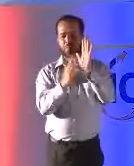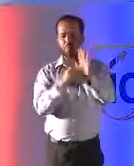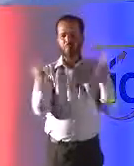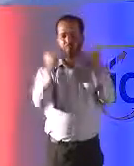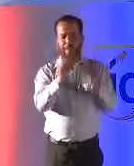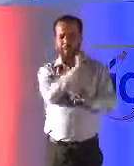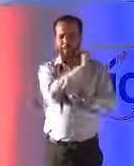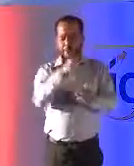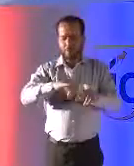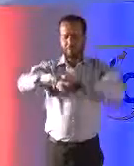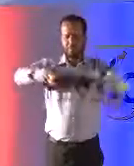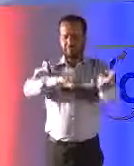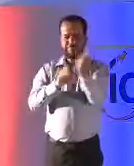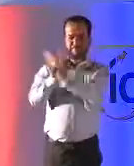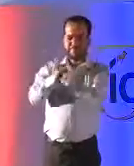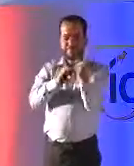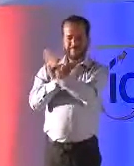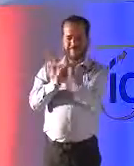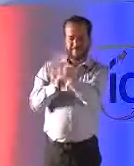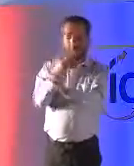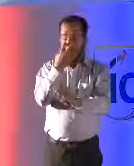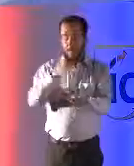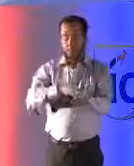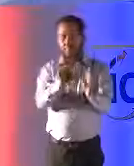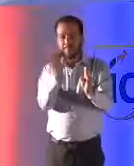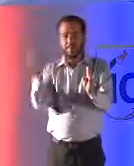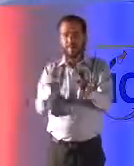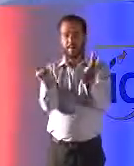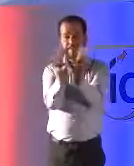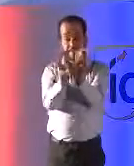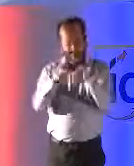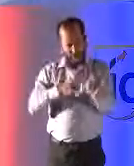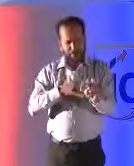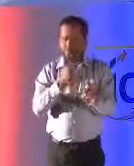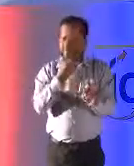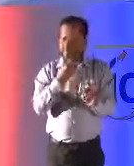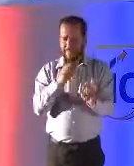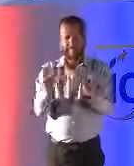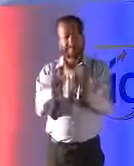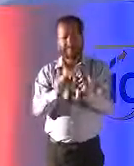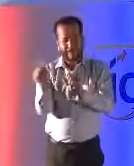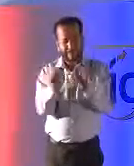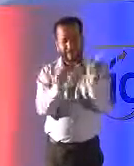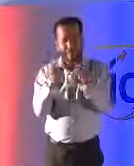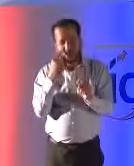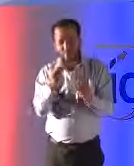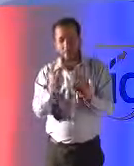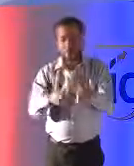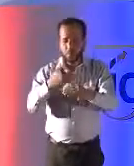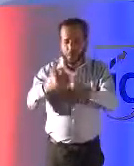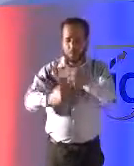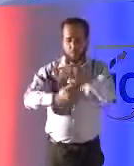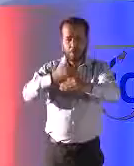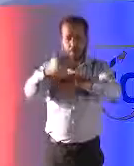مايكروسوفت وورد. وبعد ذلك قالوا لي نتمنى أن نصفح الإنترنت. وخطوة بعد خطوة الآن